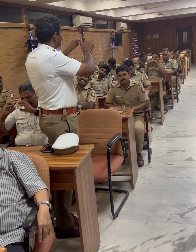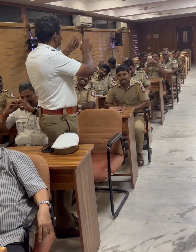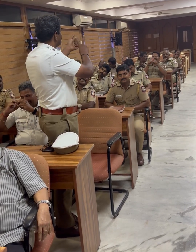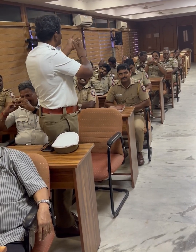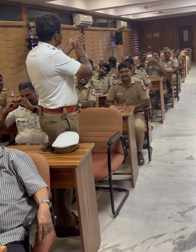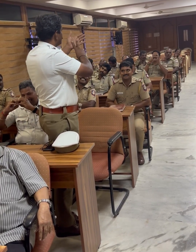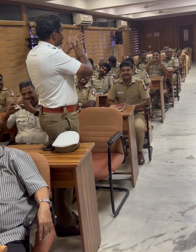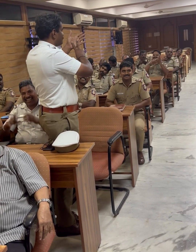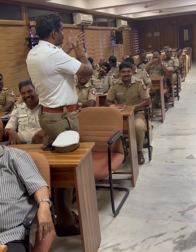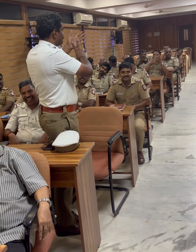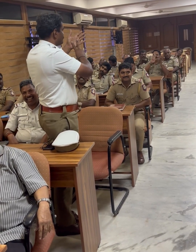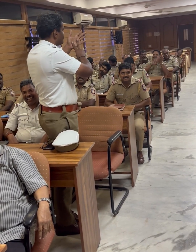பண்ணட்டும்.